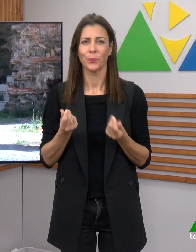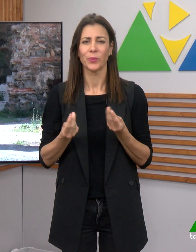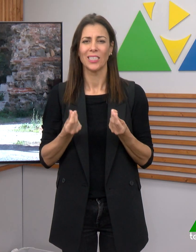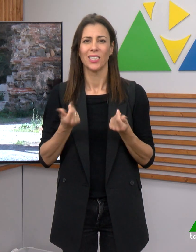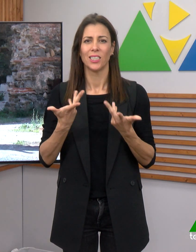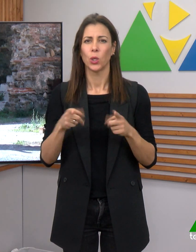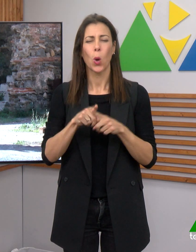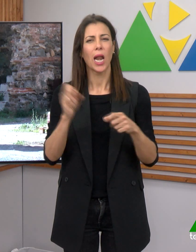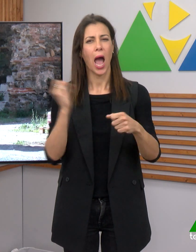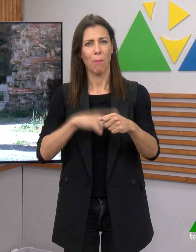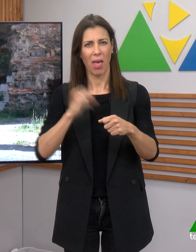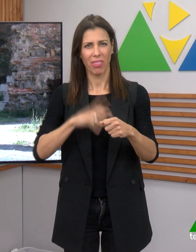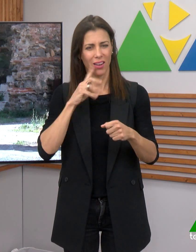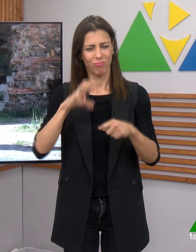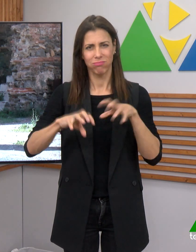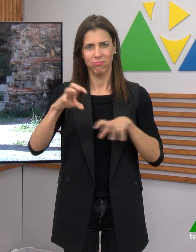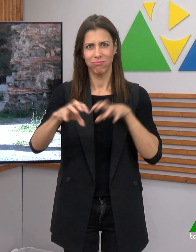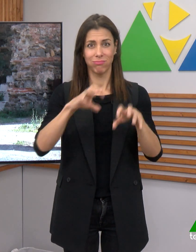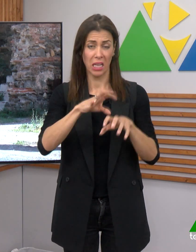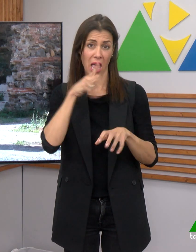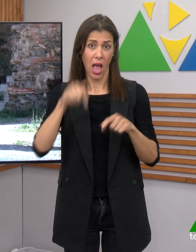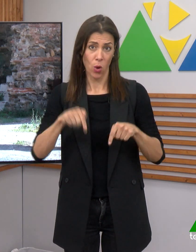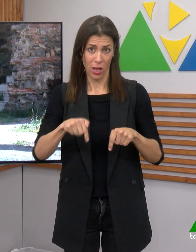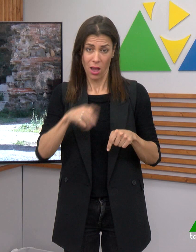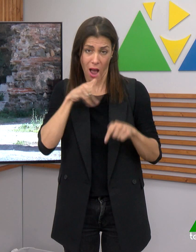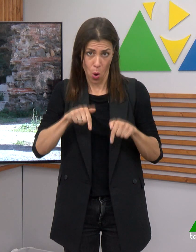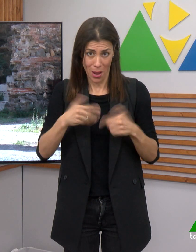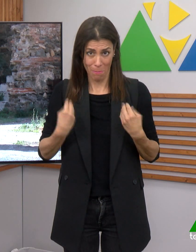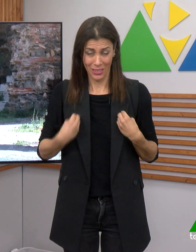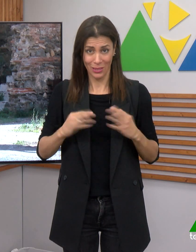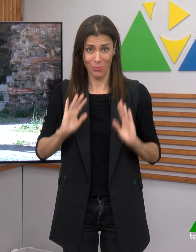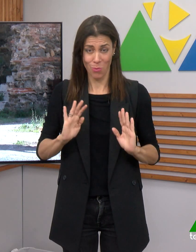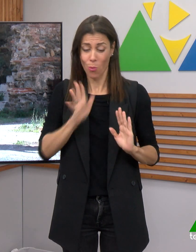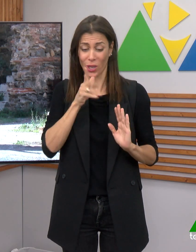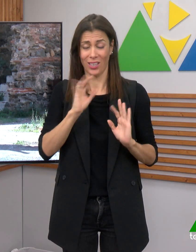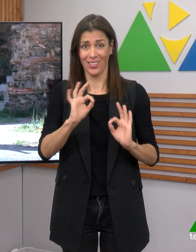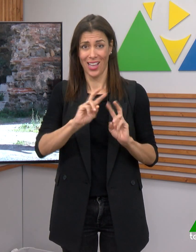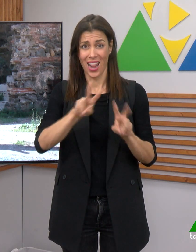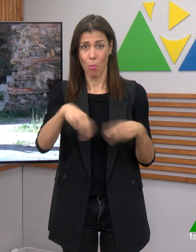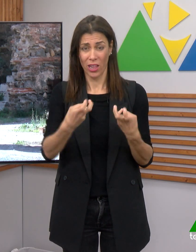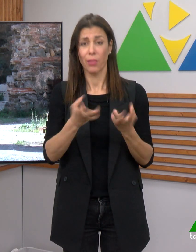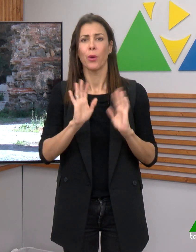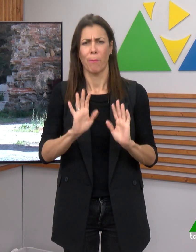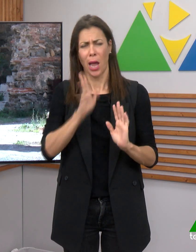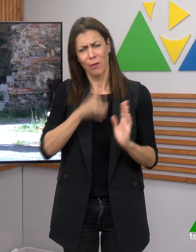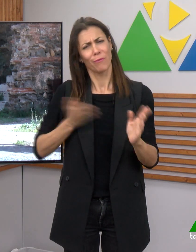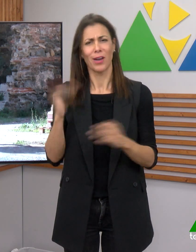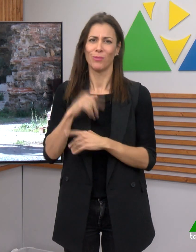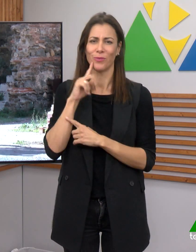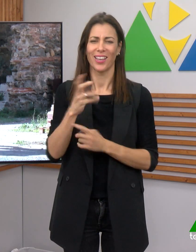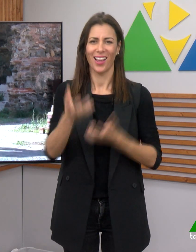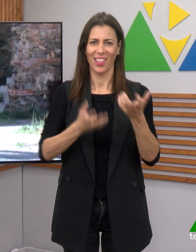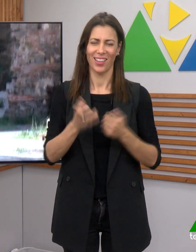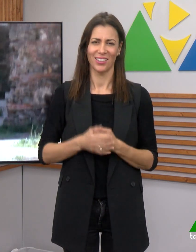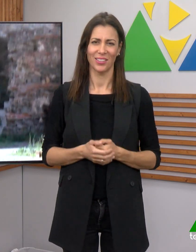de almacén de esta fábrica, que como ya saben está en remodelación, pero bueno, vamos a ver las calderas, a ver cómo nos las encontramos. Vamos